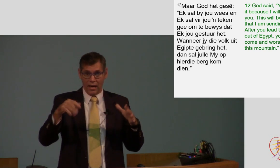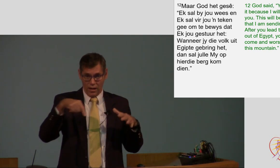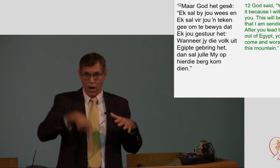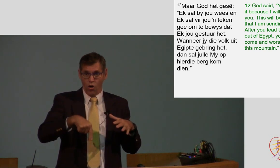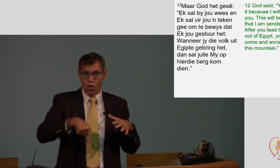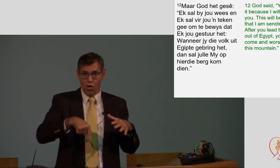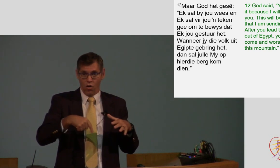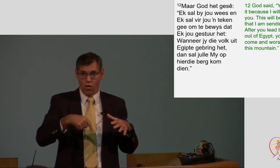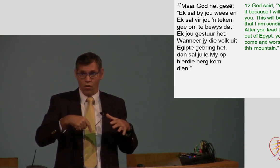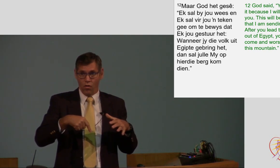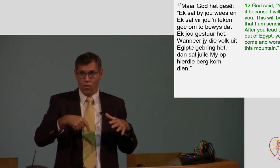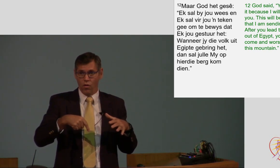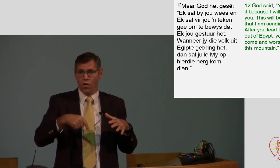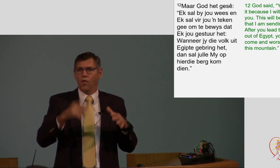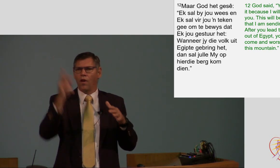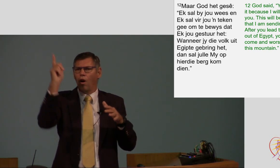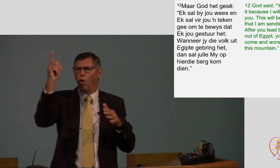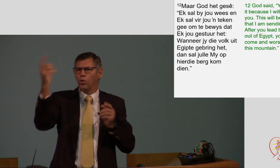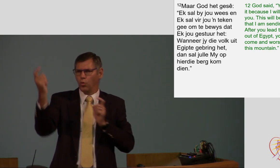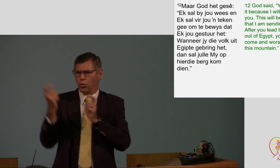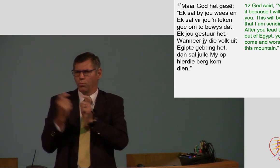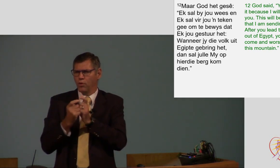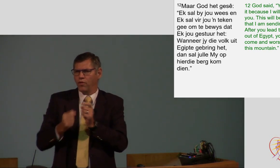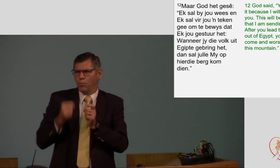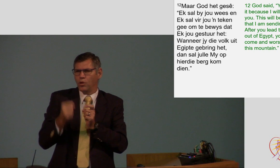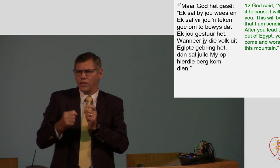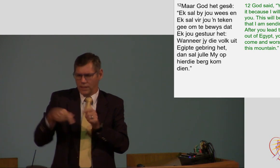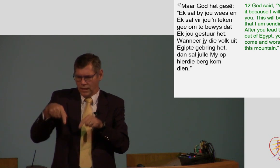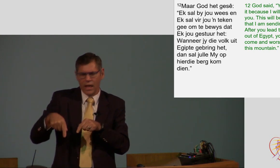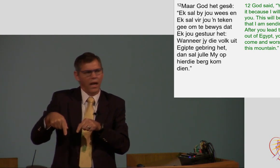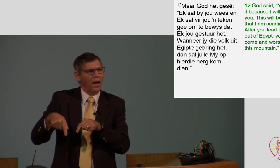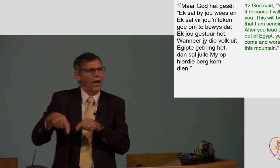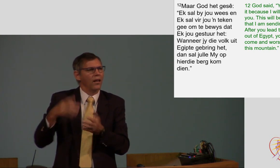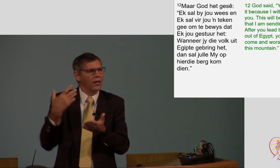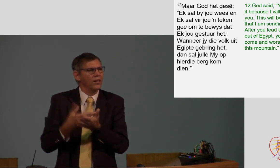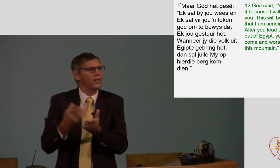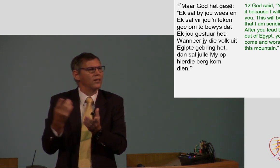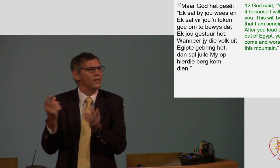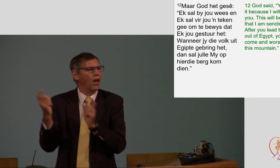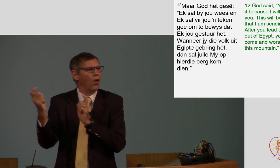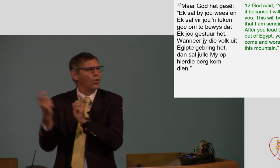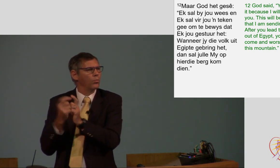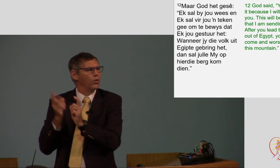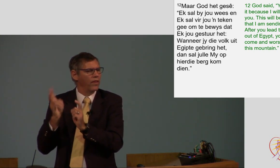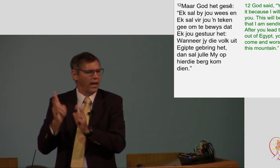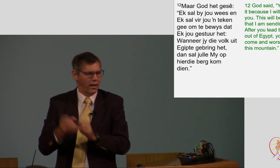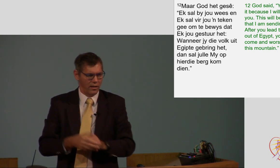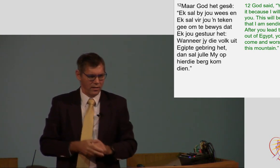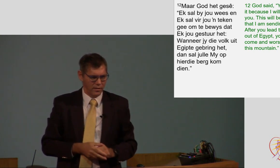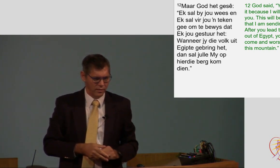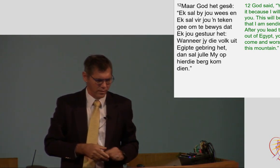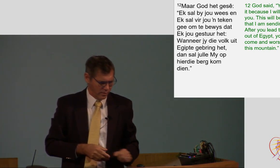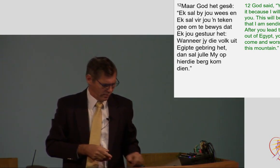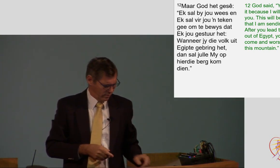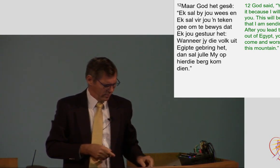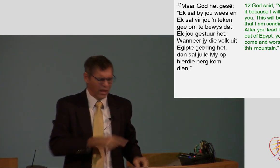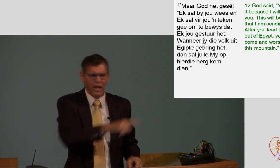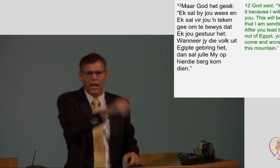nou, waar God ontmoet vir Moses hier, sal ontmoet weer. En julle